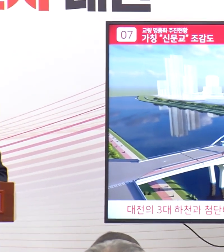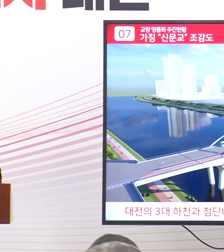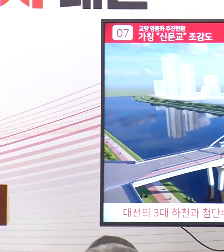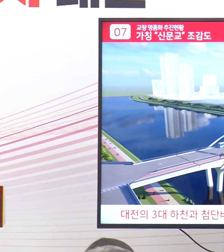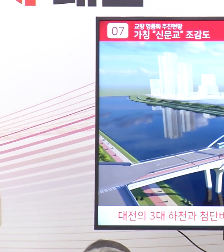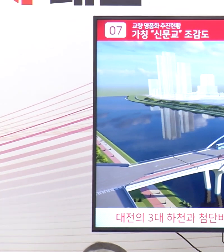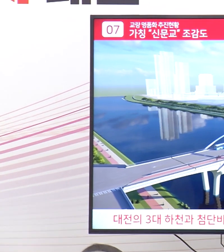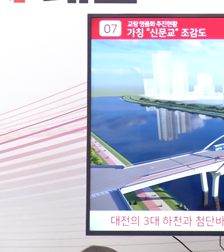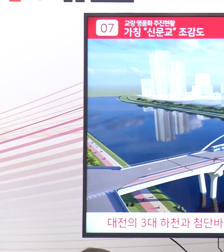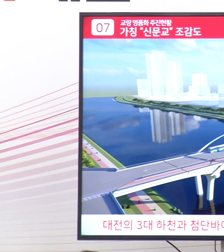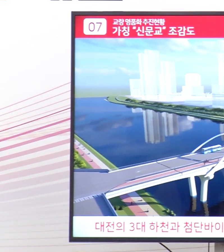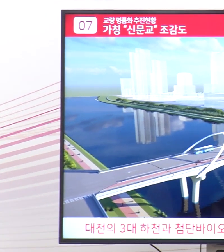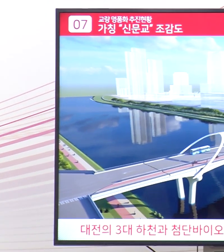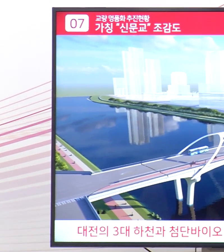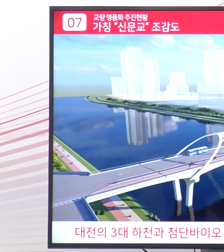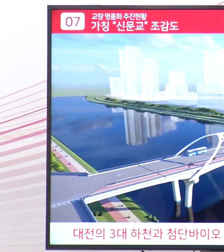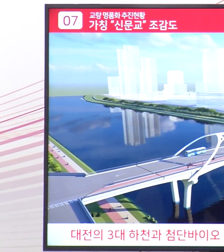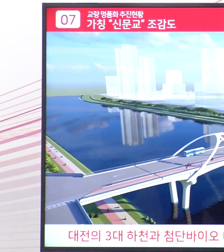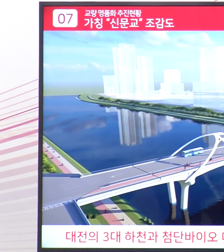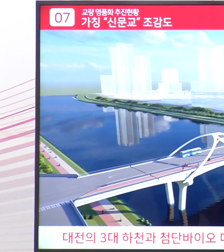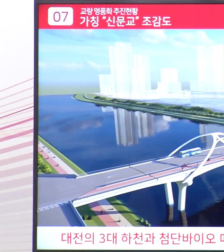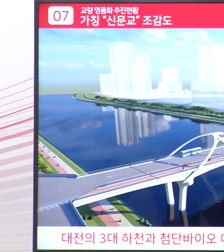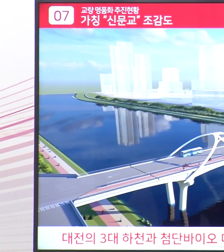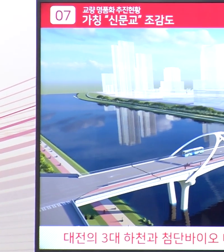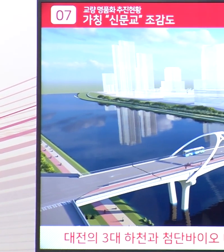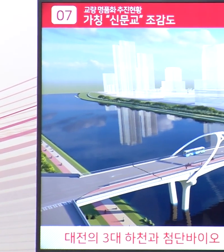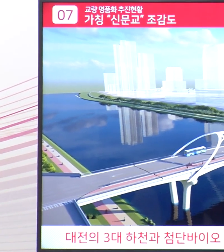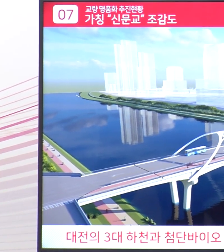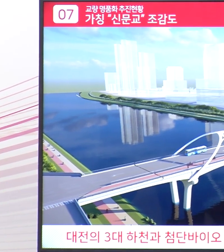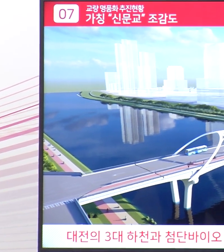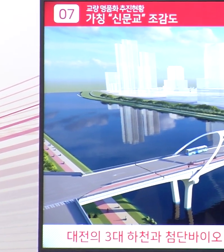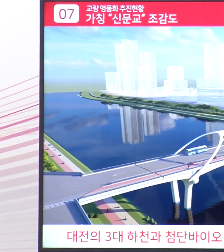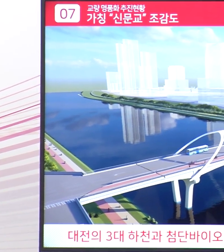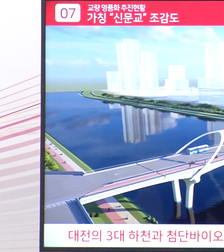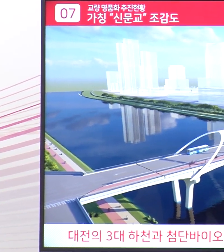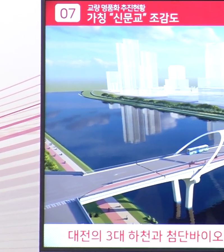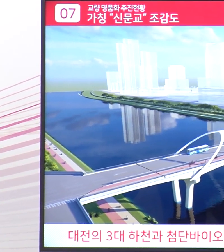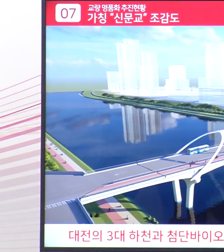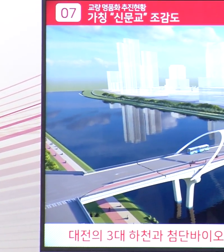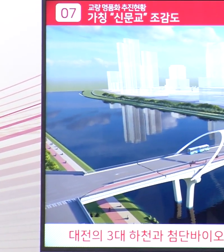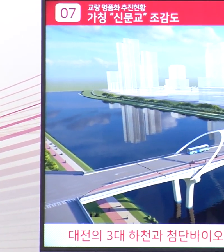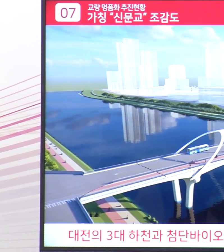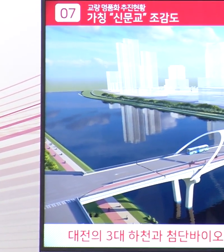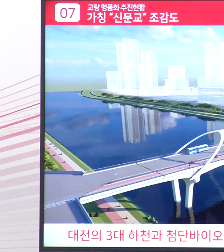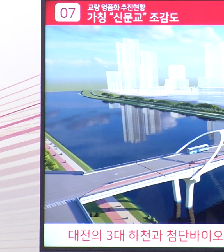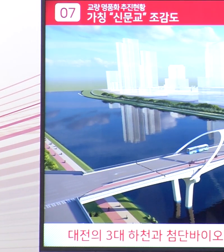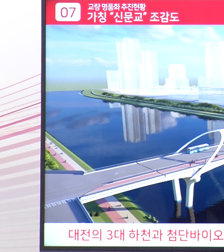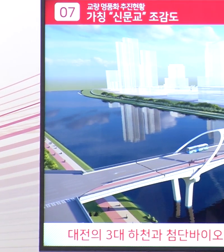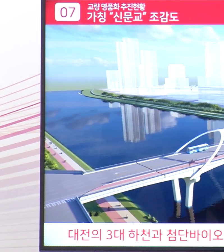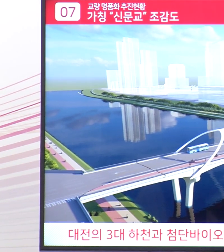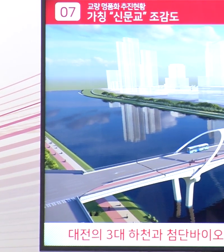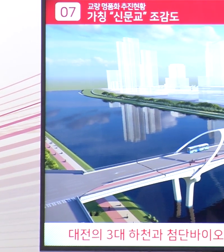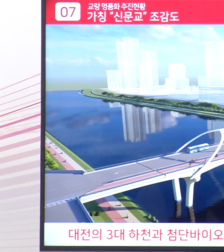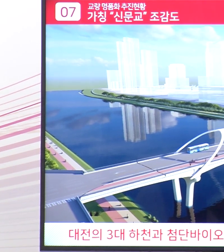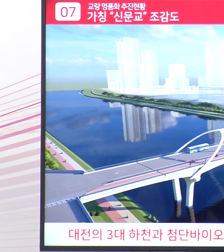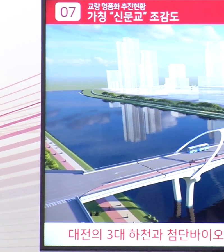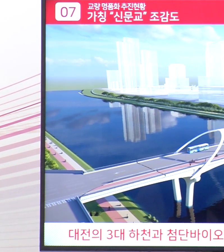하천인 갑천, 유등천, 대전천을 상징하는 것으로